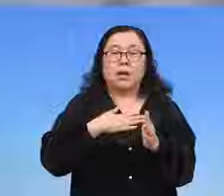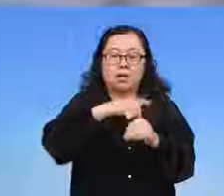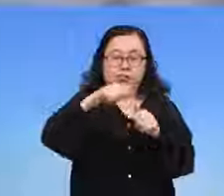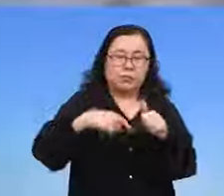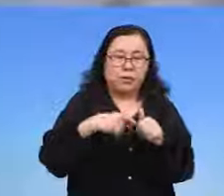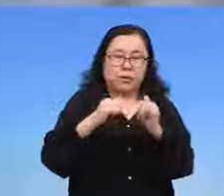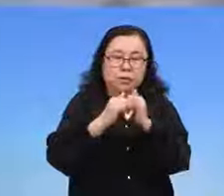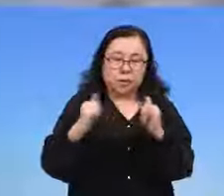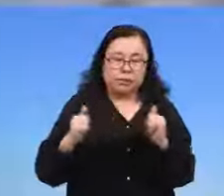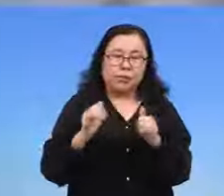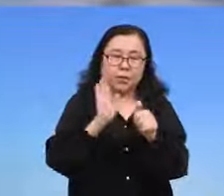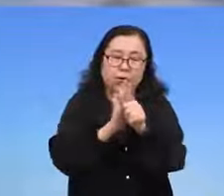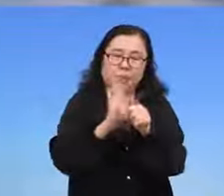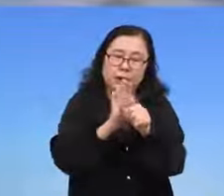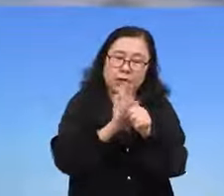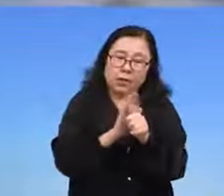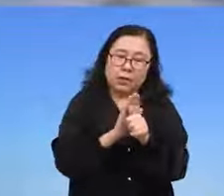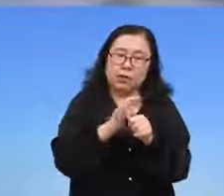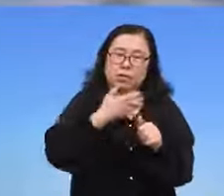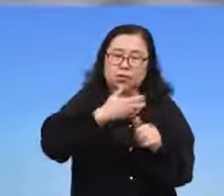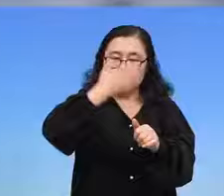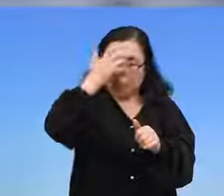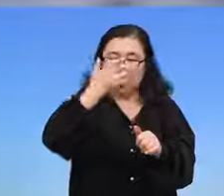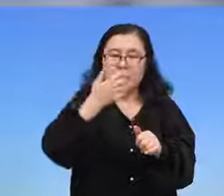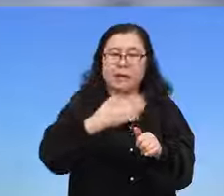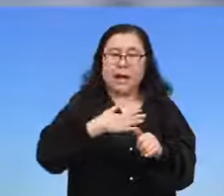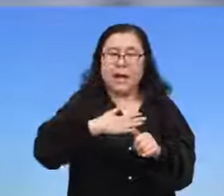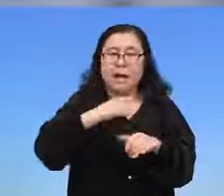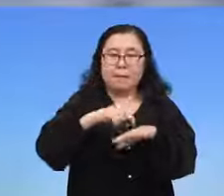탐욕을 몰아내는 능력이 된다는 겁니다.